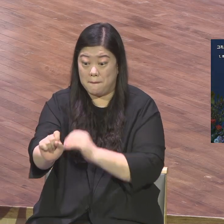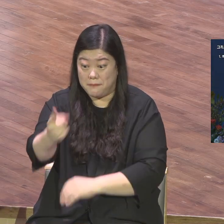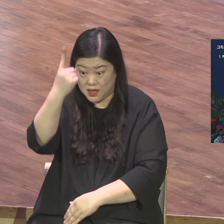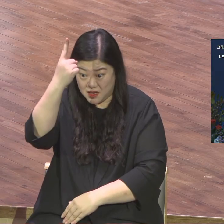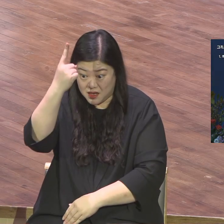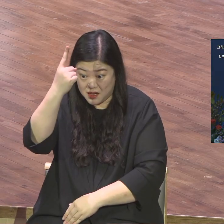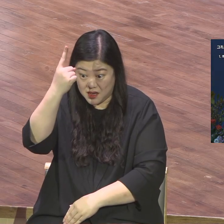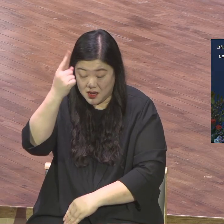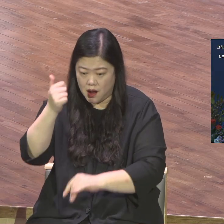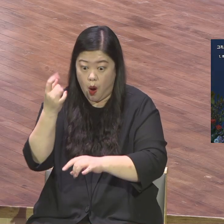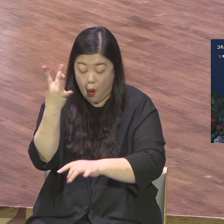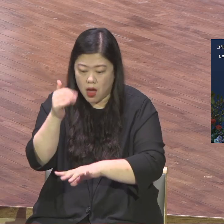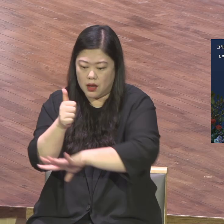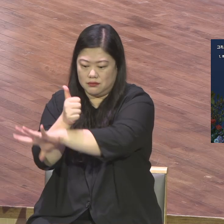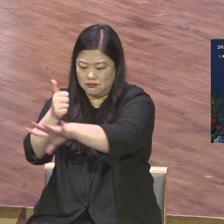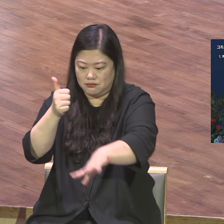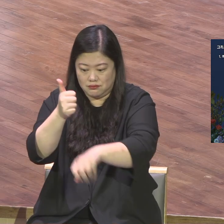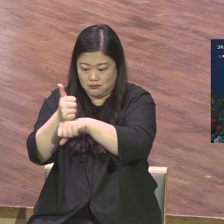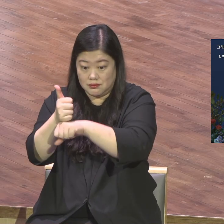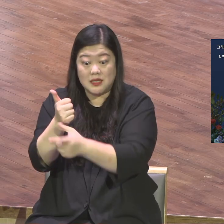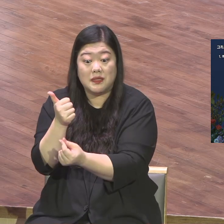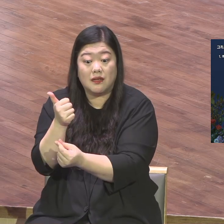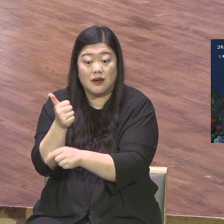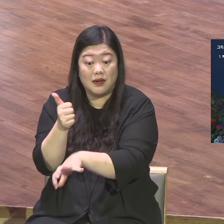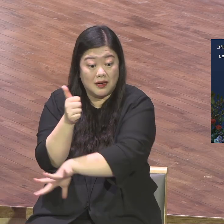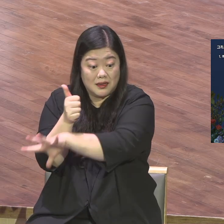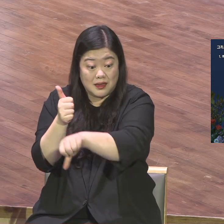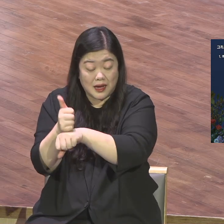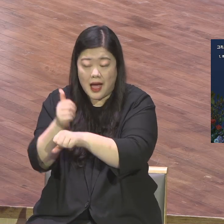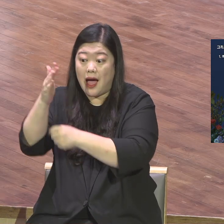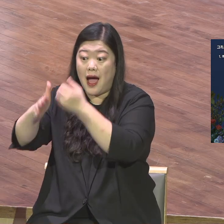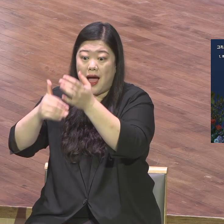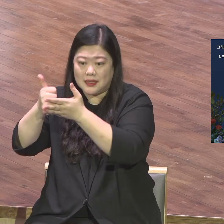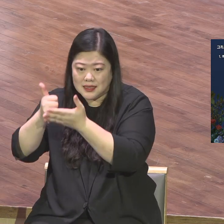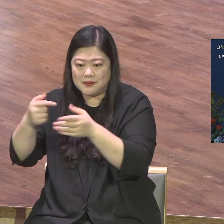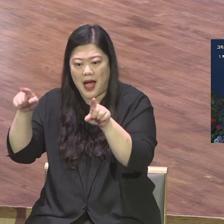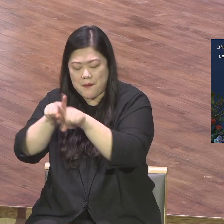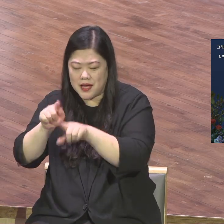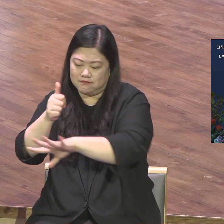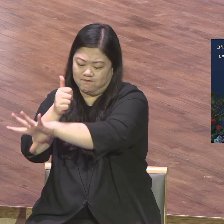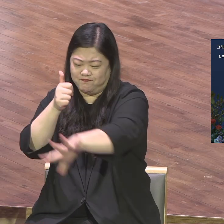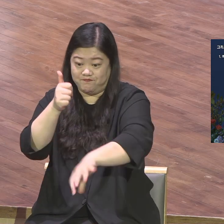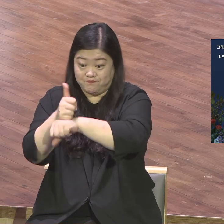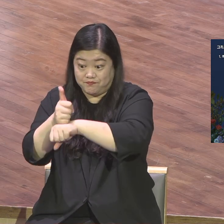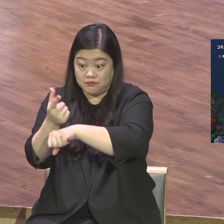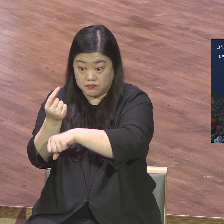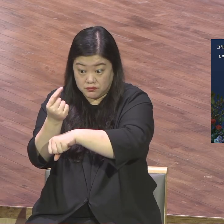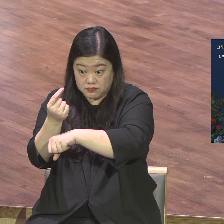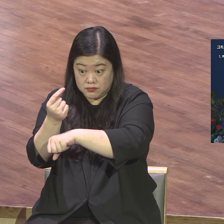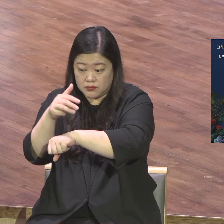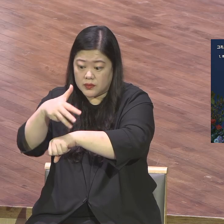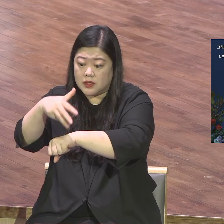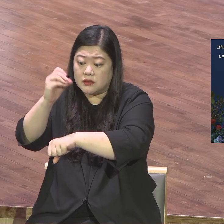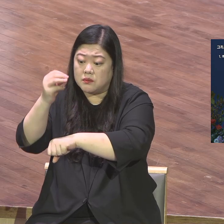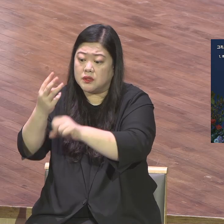뒤죽박죽되어 버렸어요. 창세기 3장의 사단 출현으로 뒤죽박죽이 되었는데 이 영적 상태를 예수